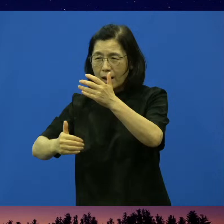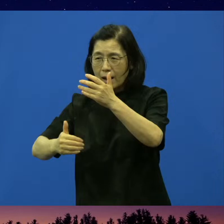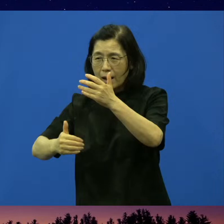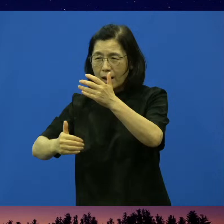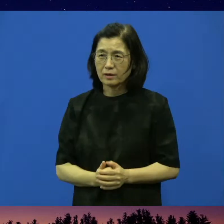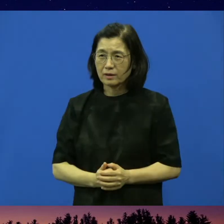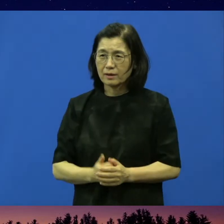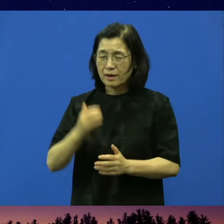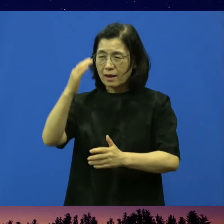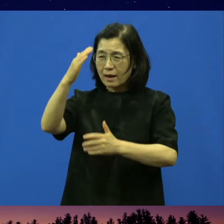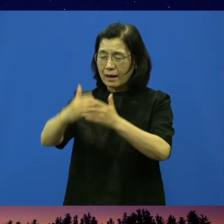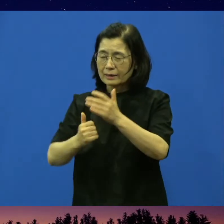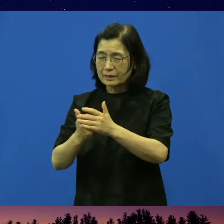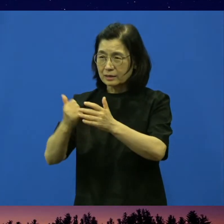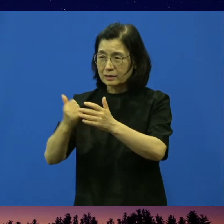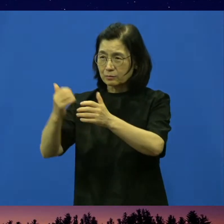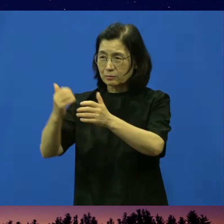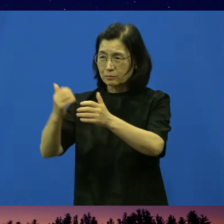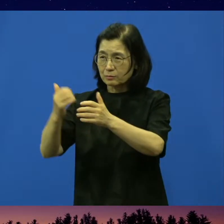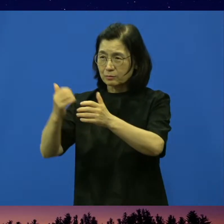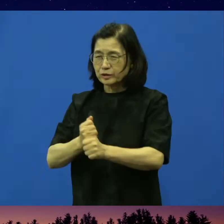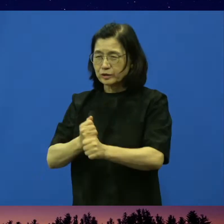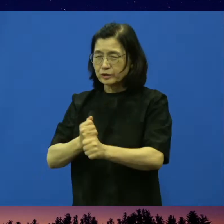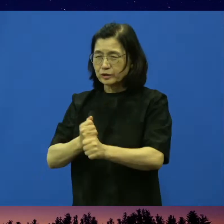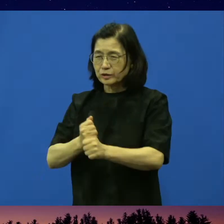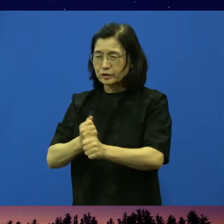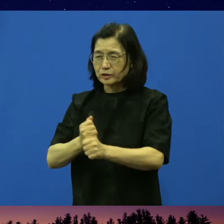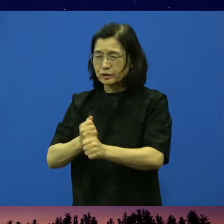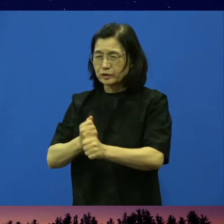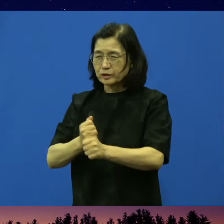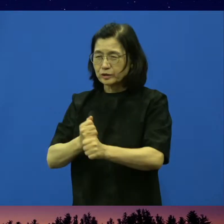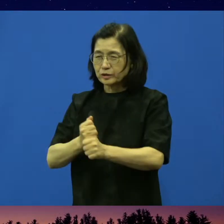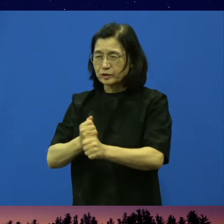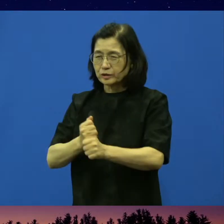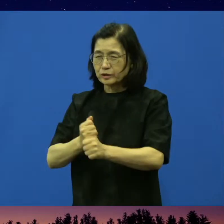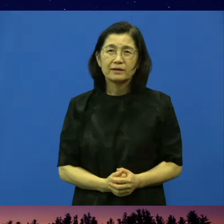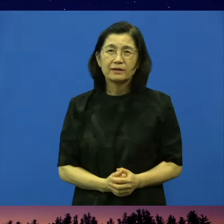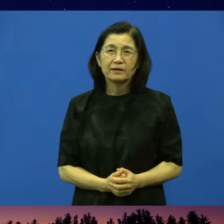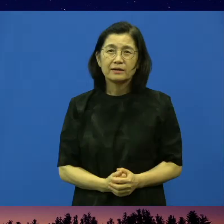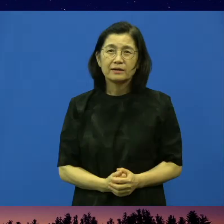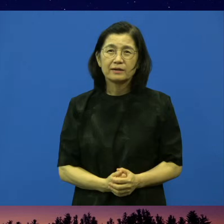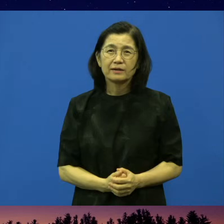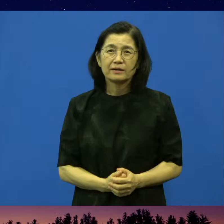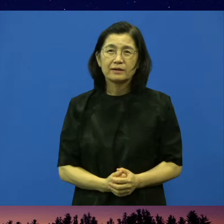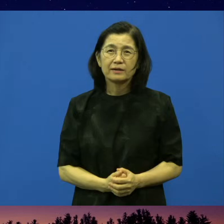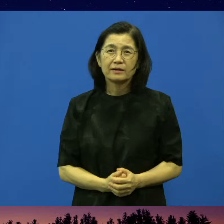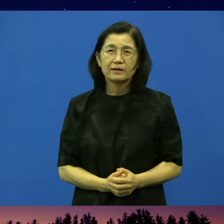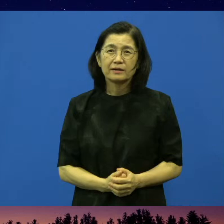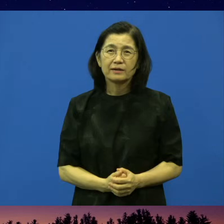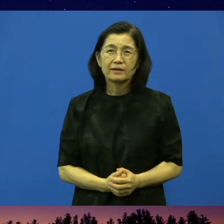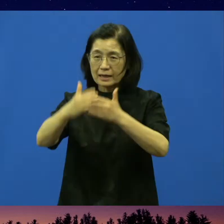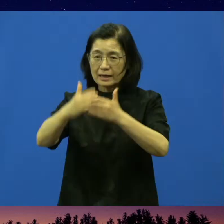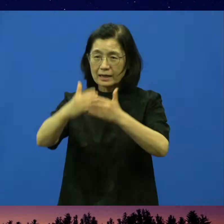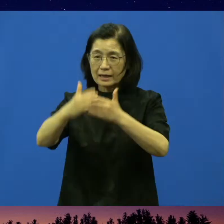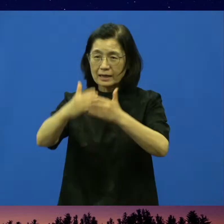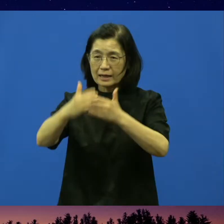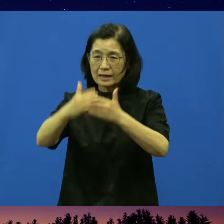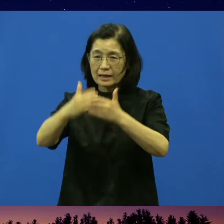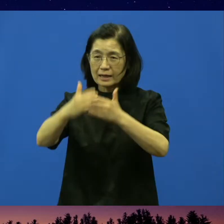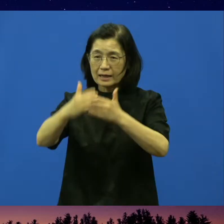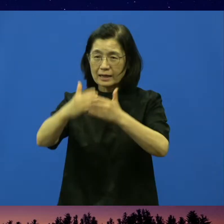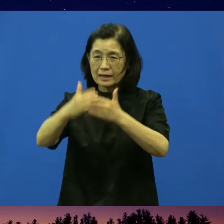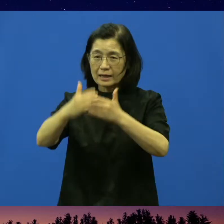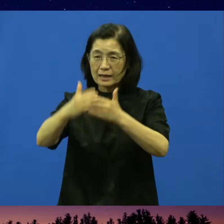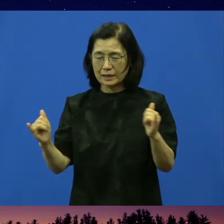사라지니까 죽는 거잖아요. 그런데 살아계신 보는 사람들은